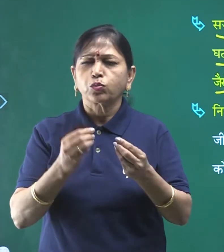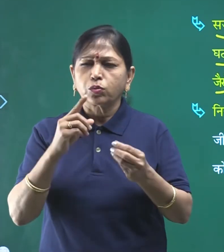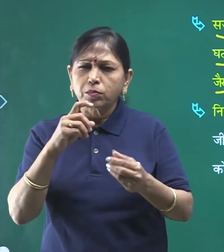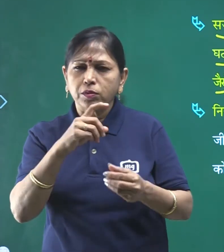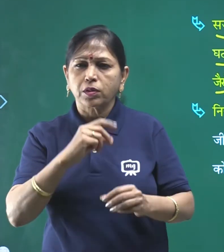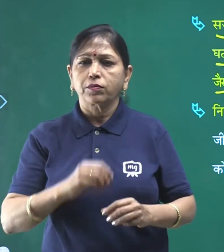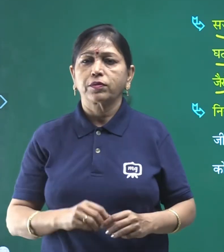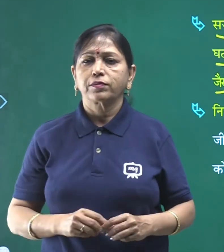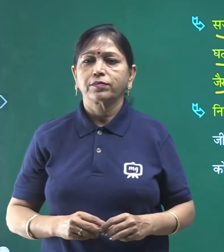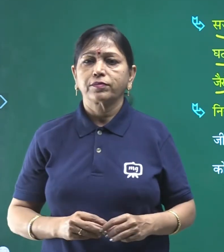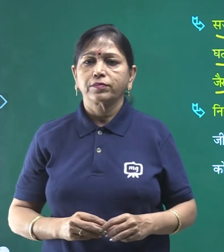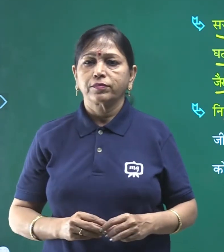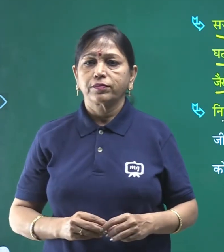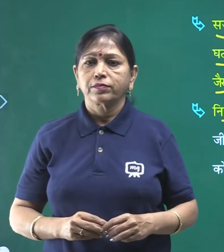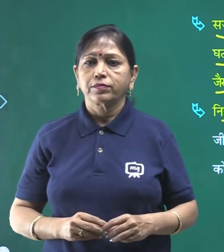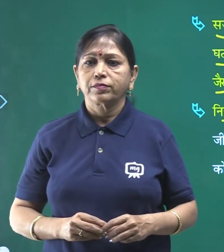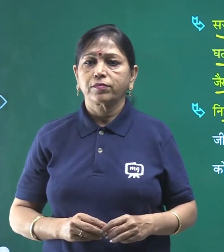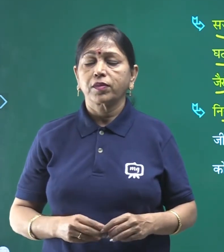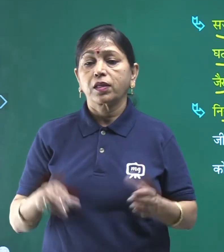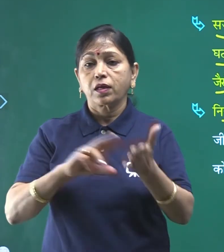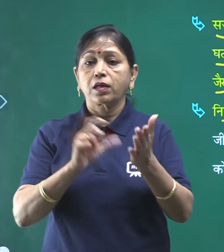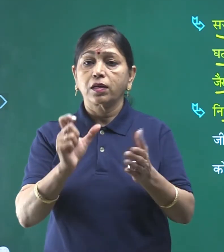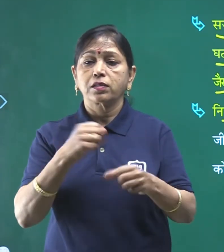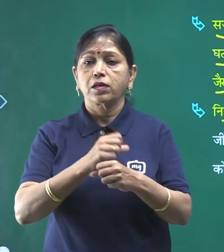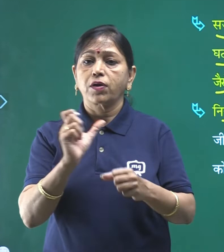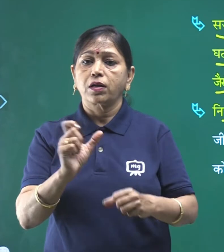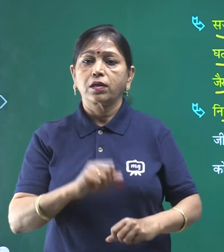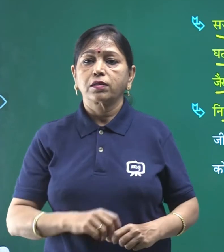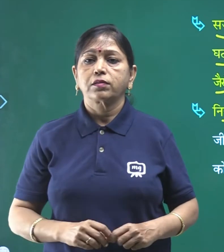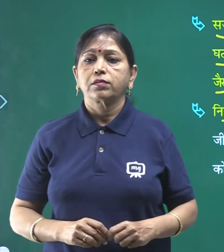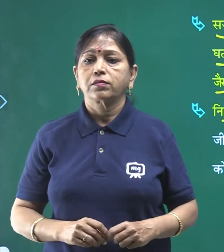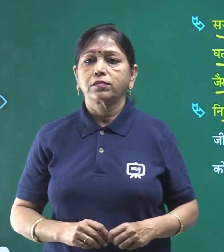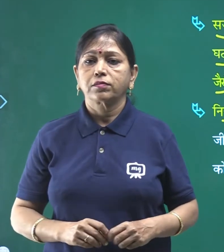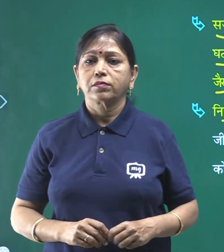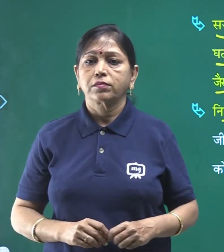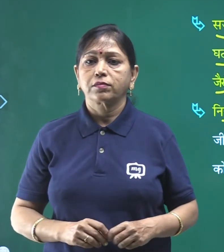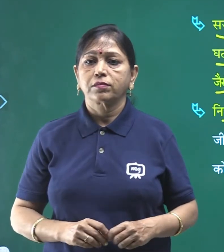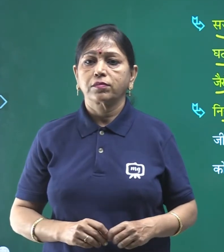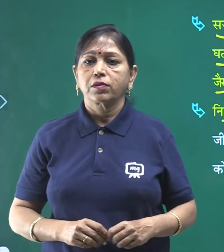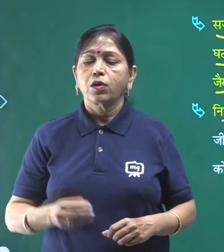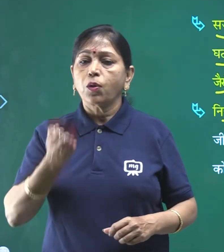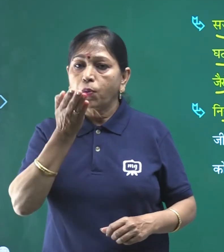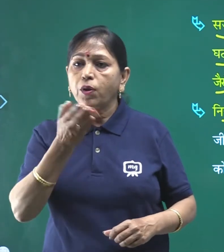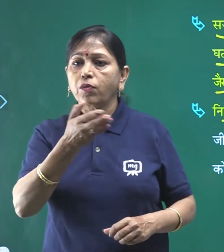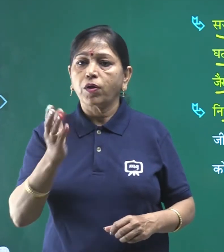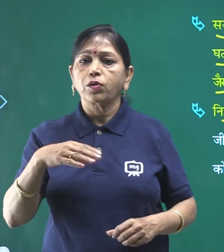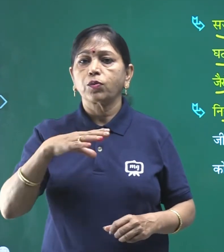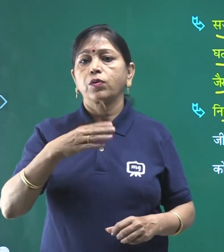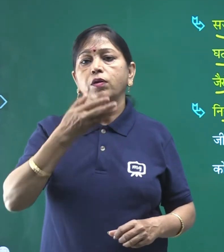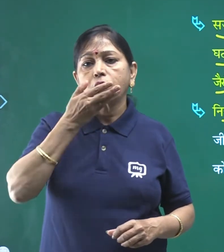है और निर्जीव बटक्स कि वायु जल